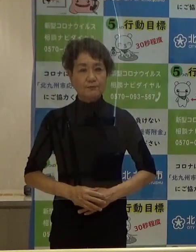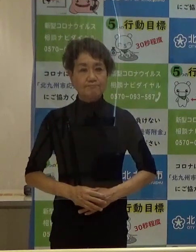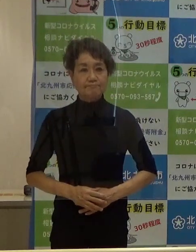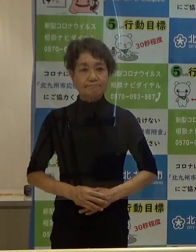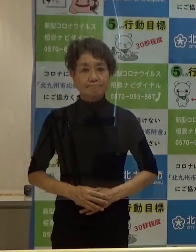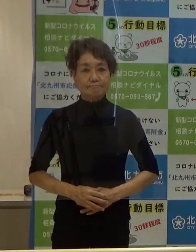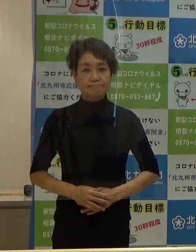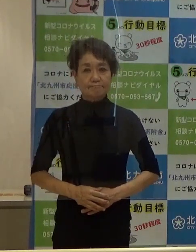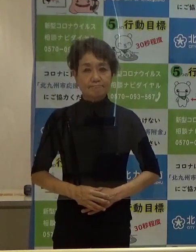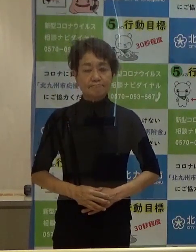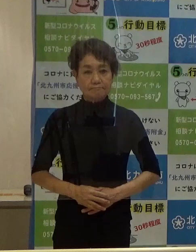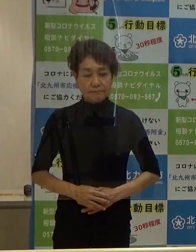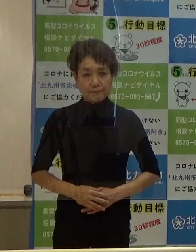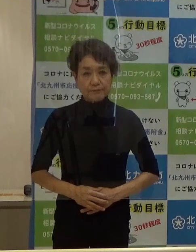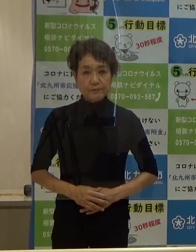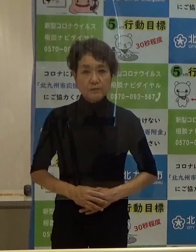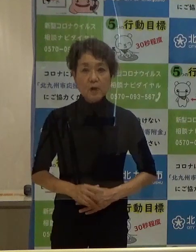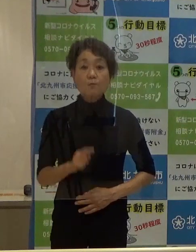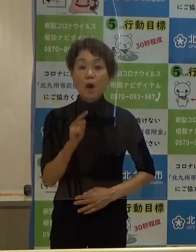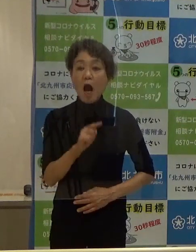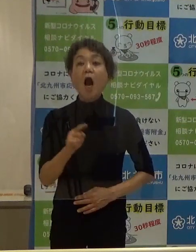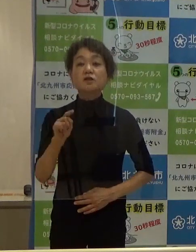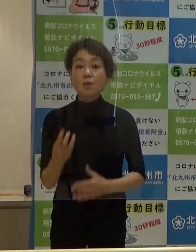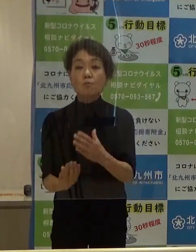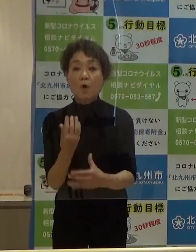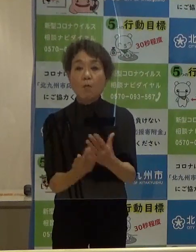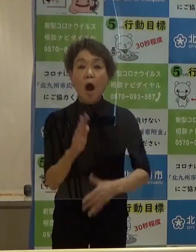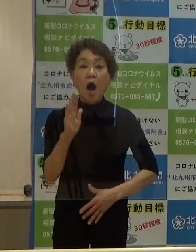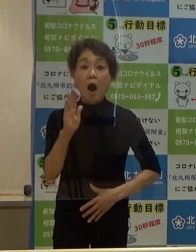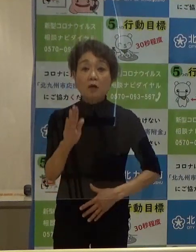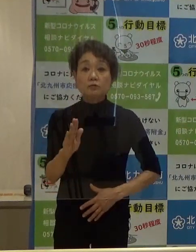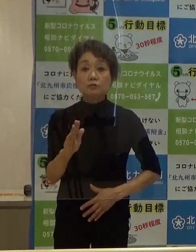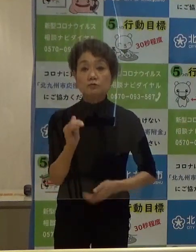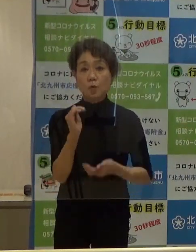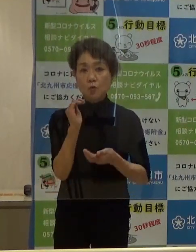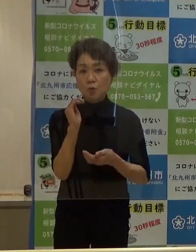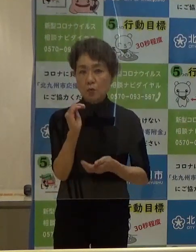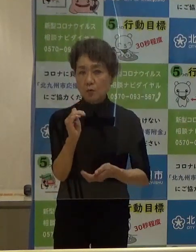一部にそういう動きが出るということは